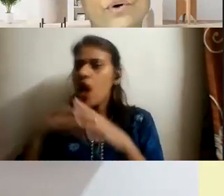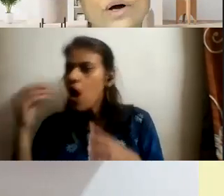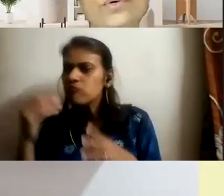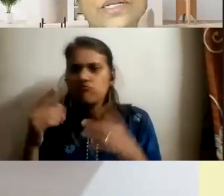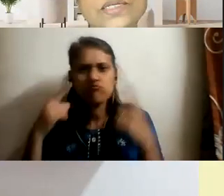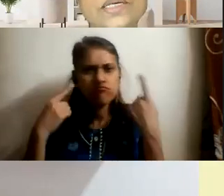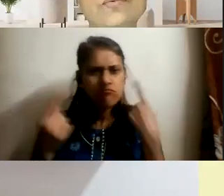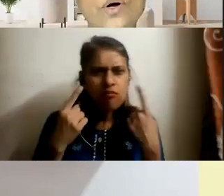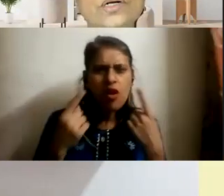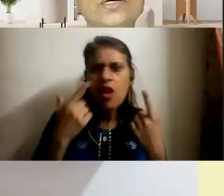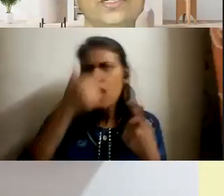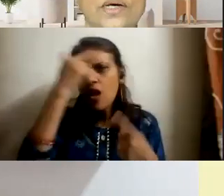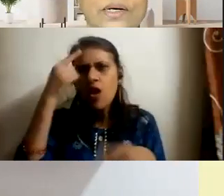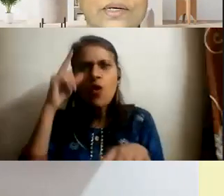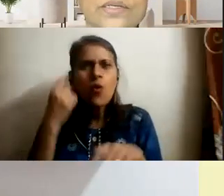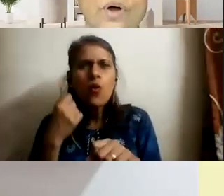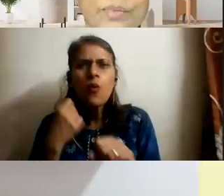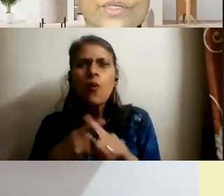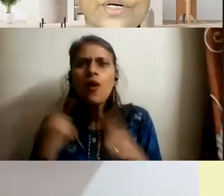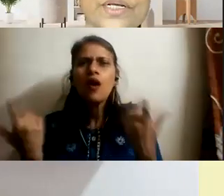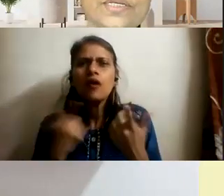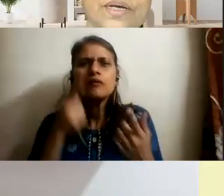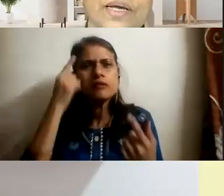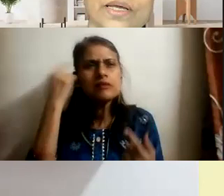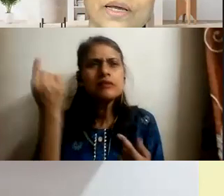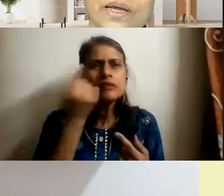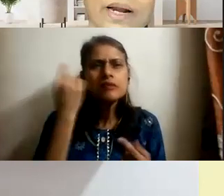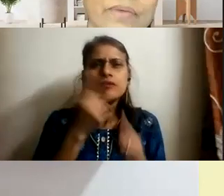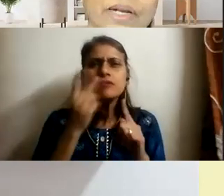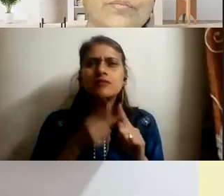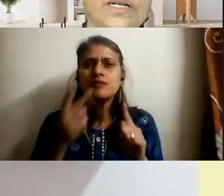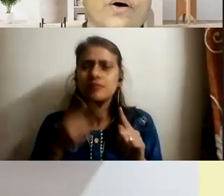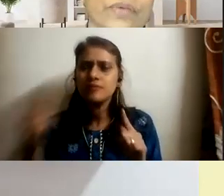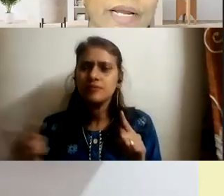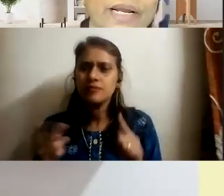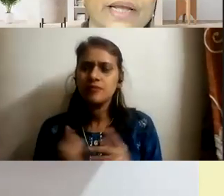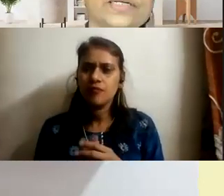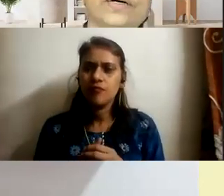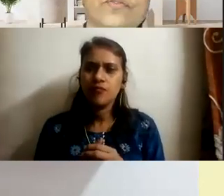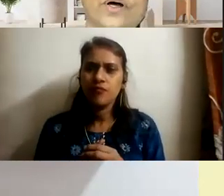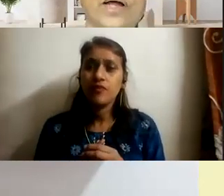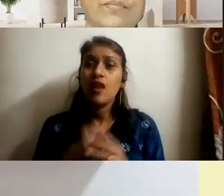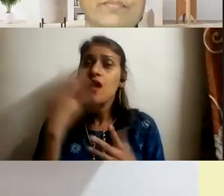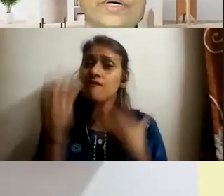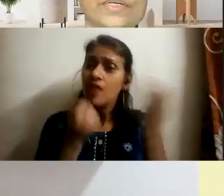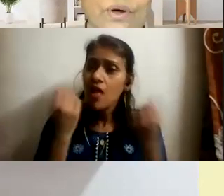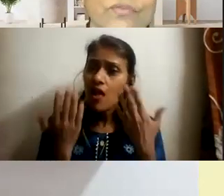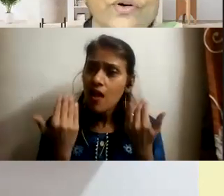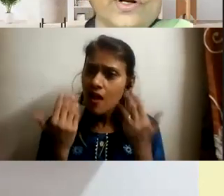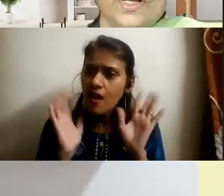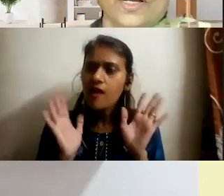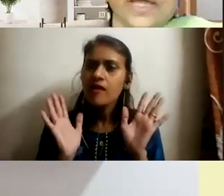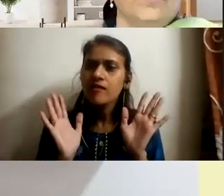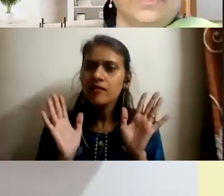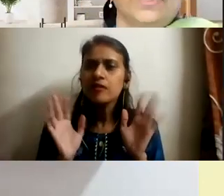टू गो आउट एंड सी वॉट opportunities are available or we can get for our members or